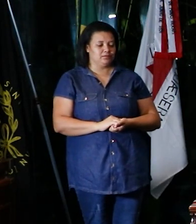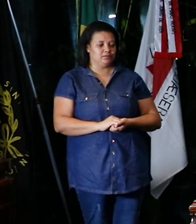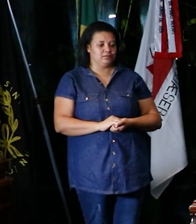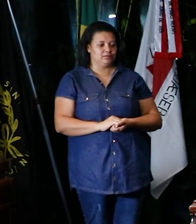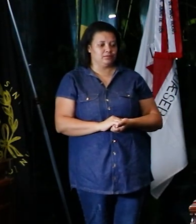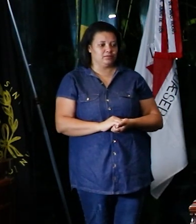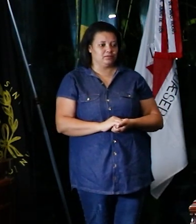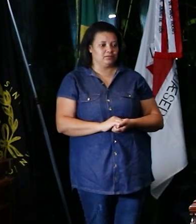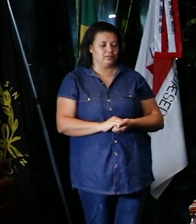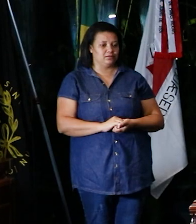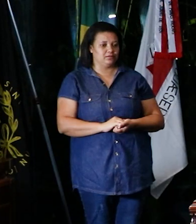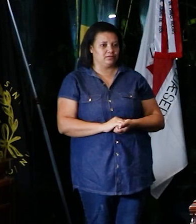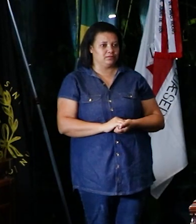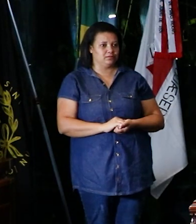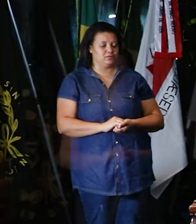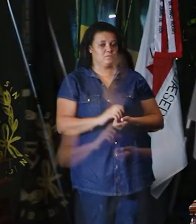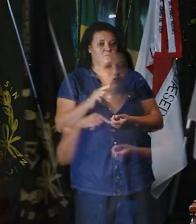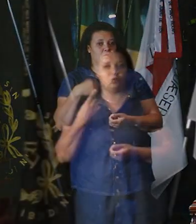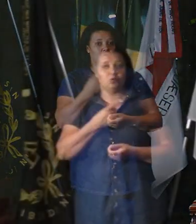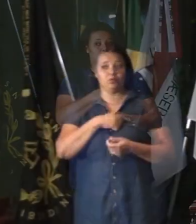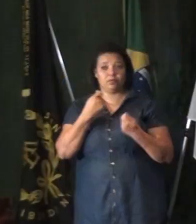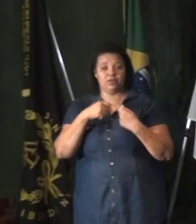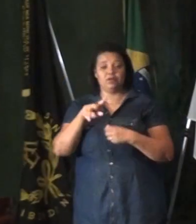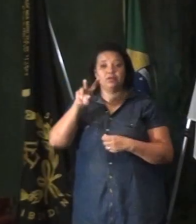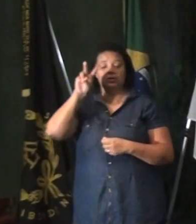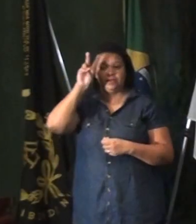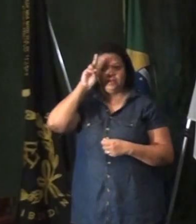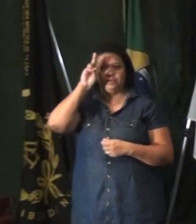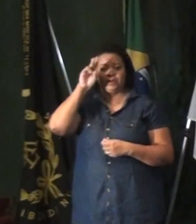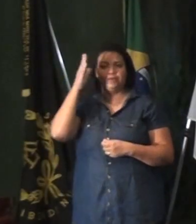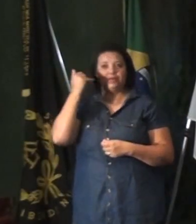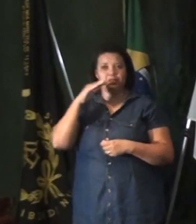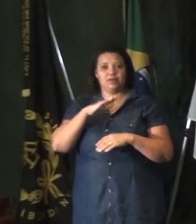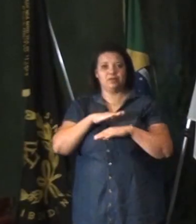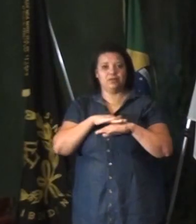Nós temos de lembrar que, durante certo tempo,